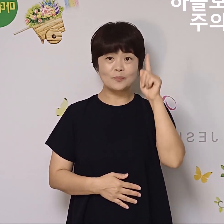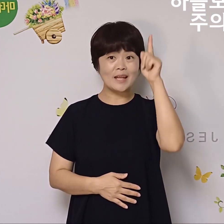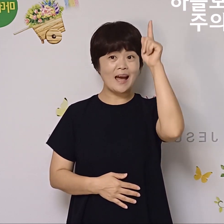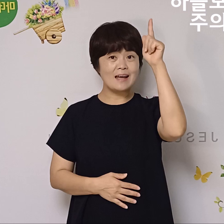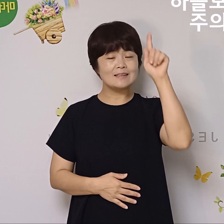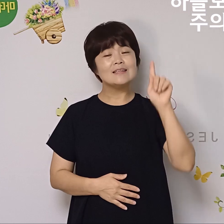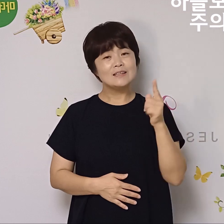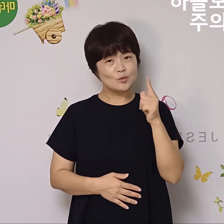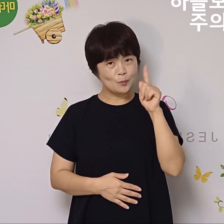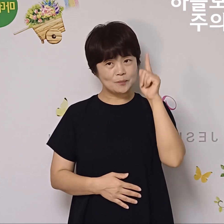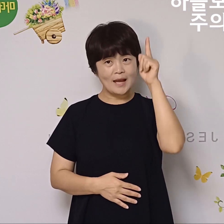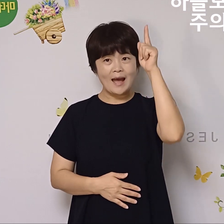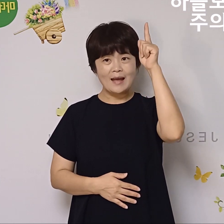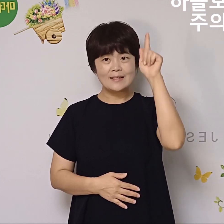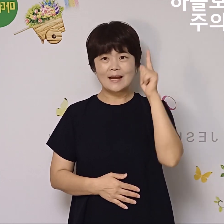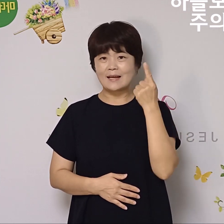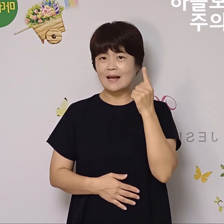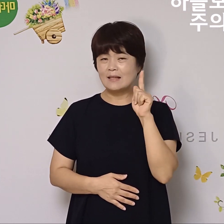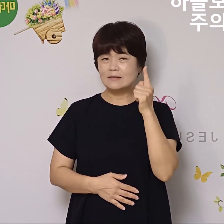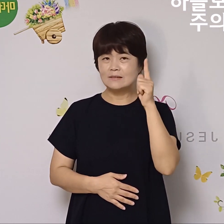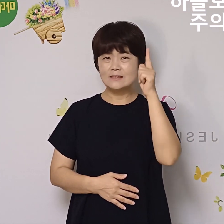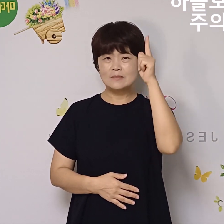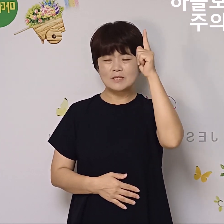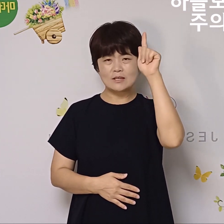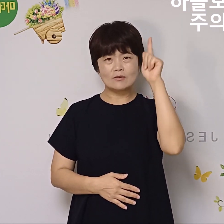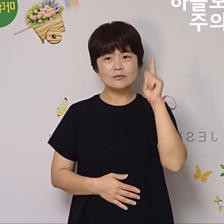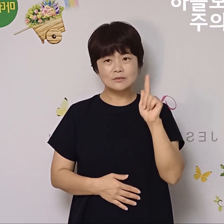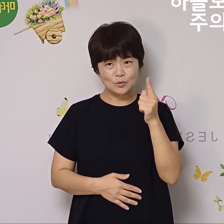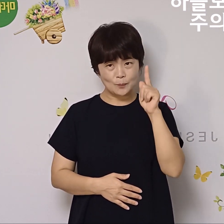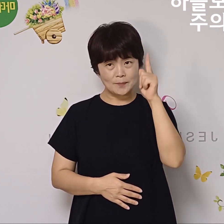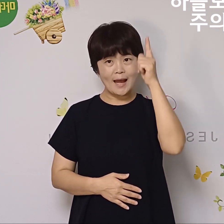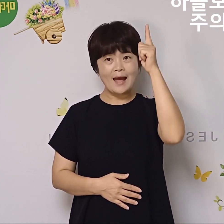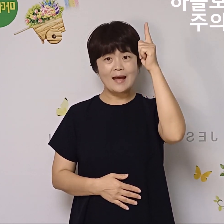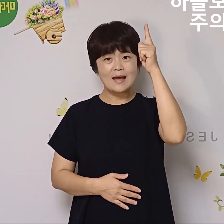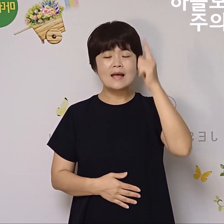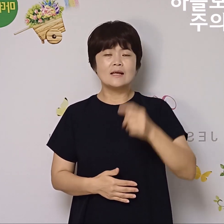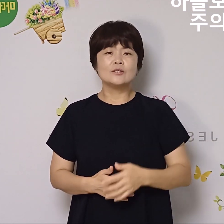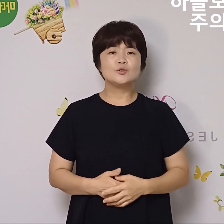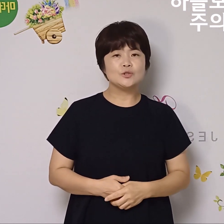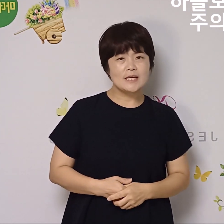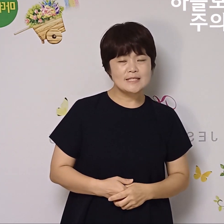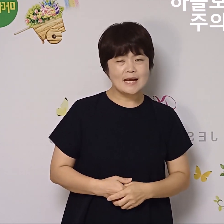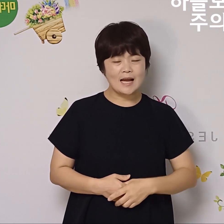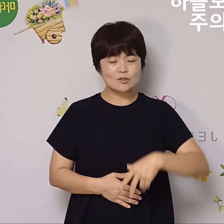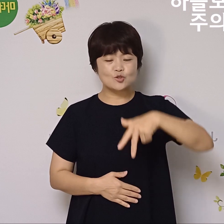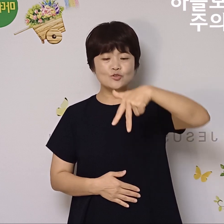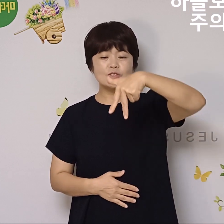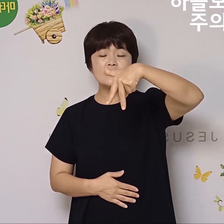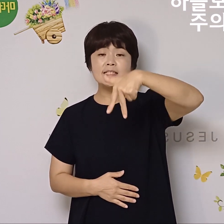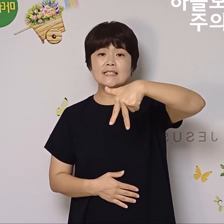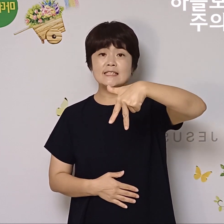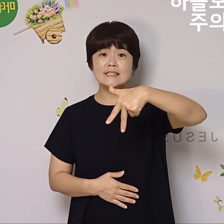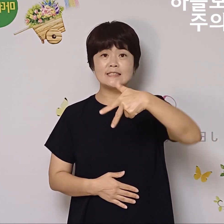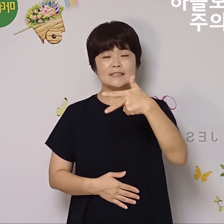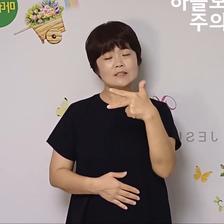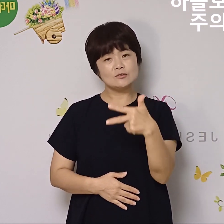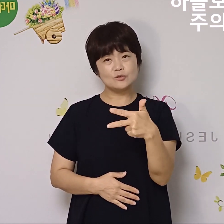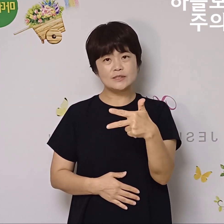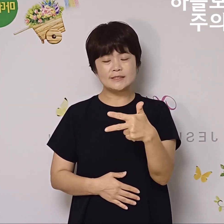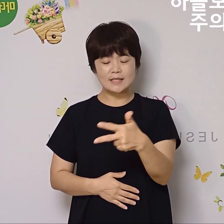높다. 높다. 약간 흔들면서 높다. 주의 사랑. 주는 지읒을 누이신